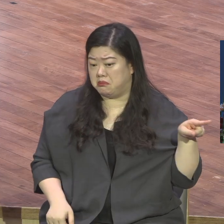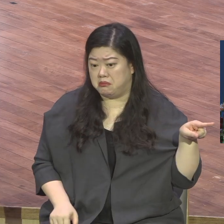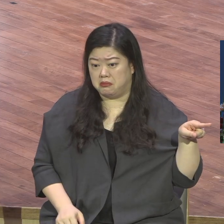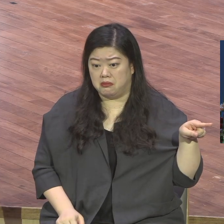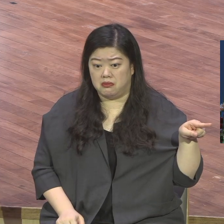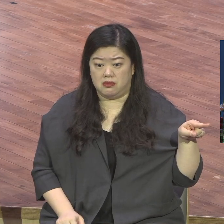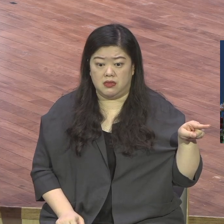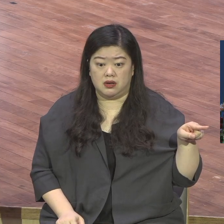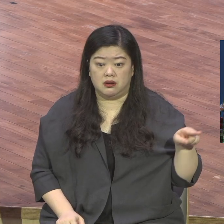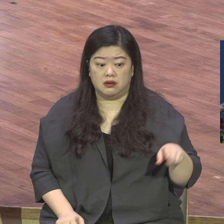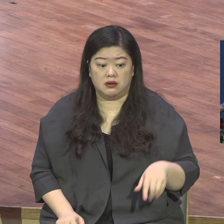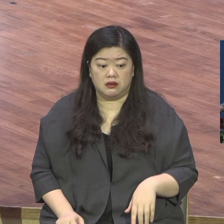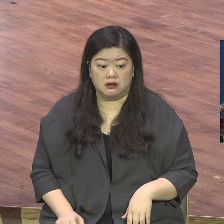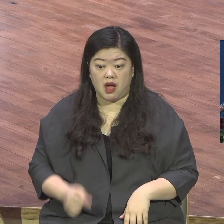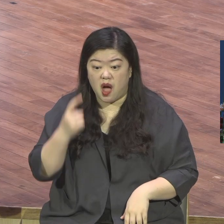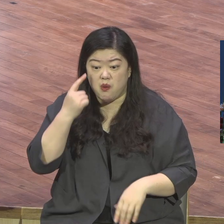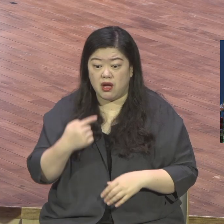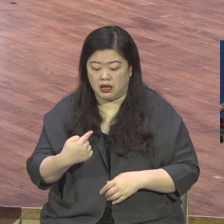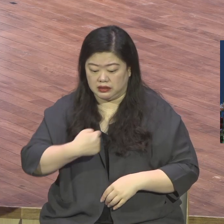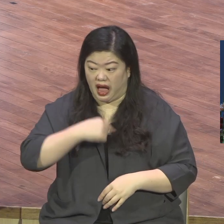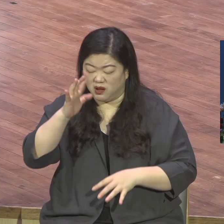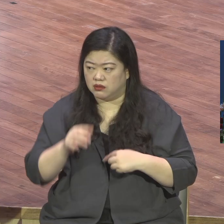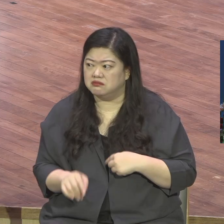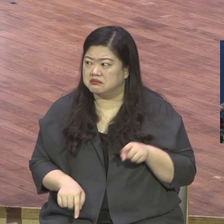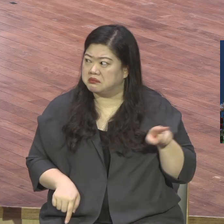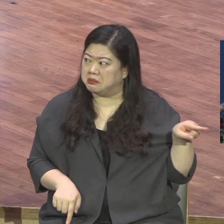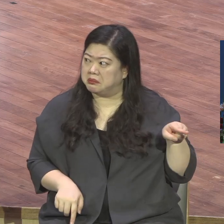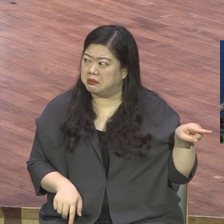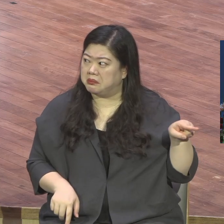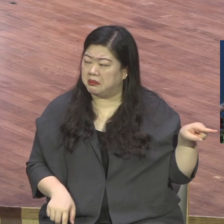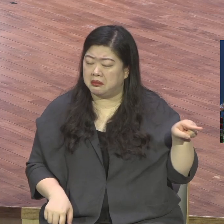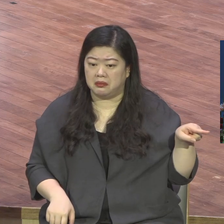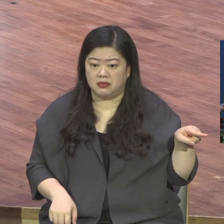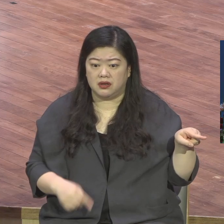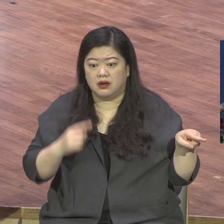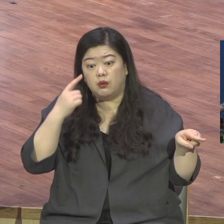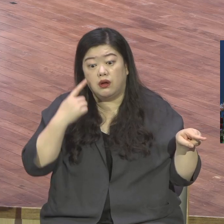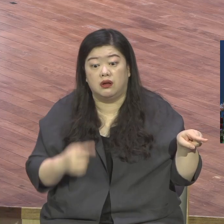전부 변명합니다. 그 변명이 통합니까?